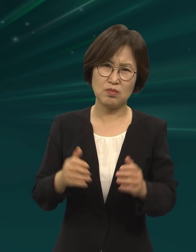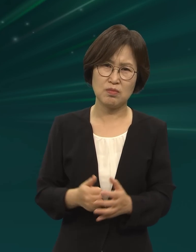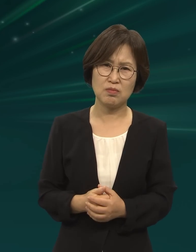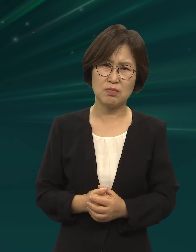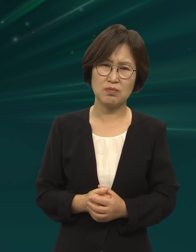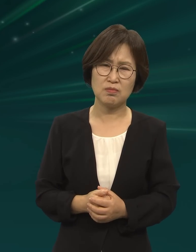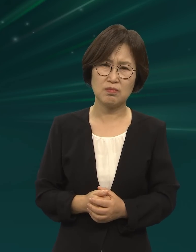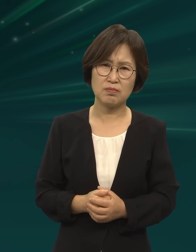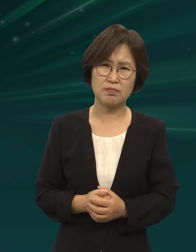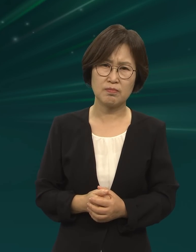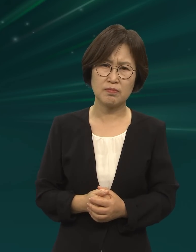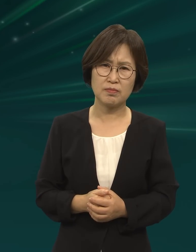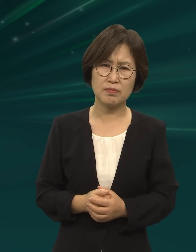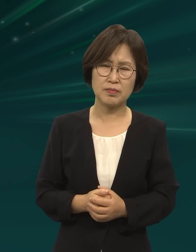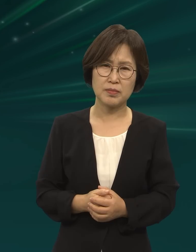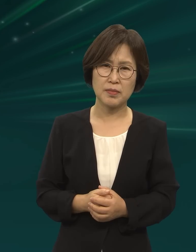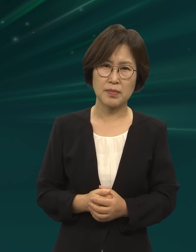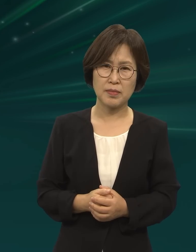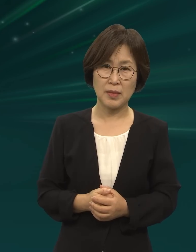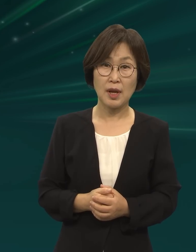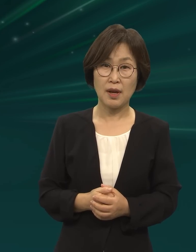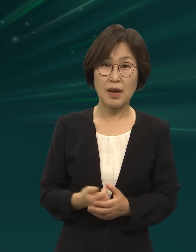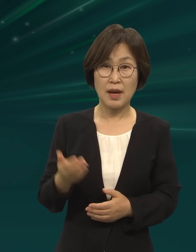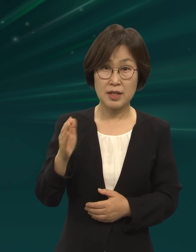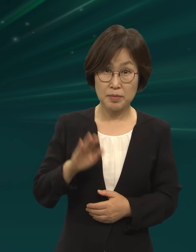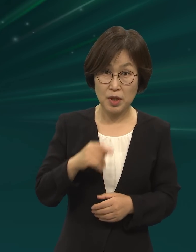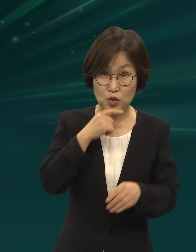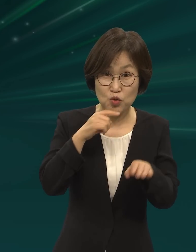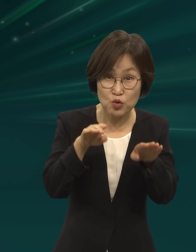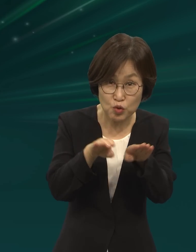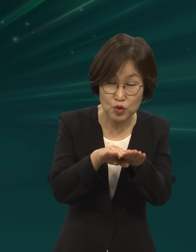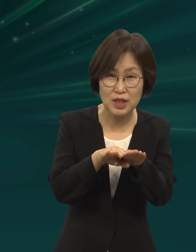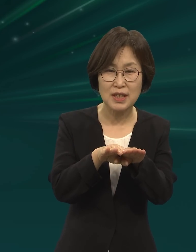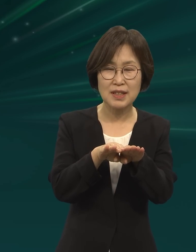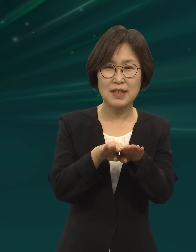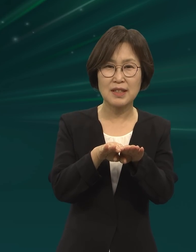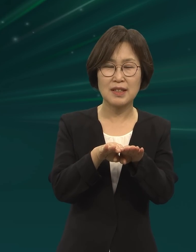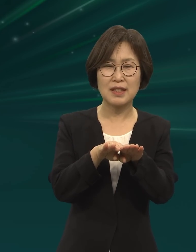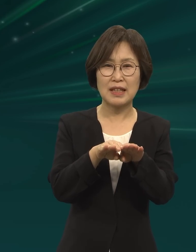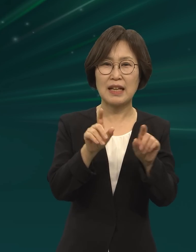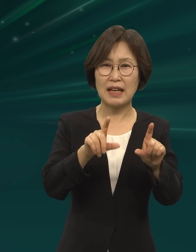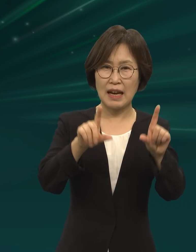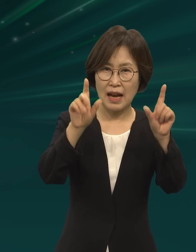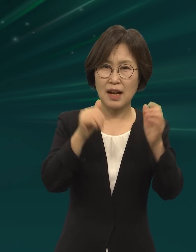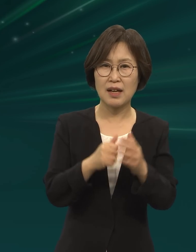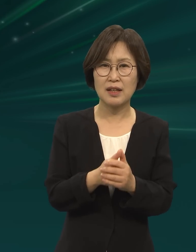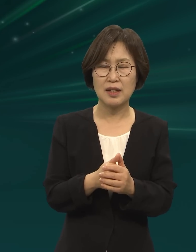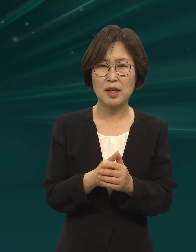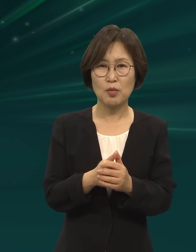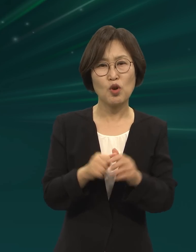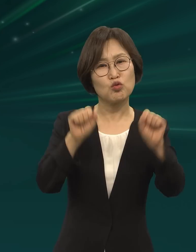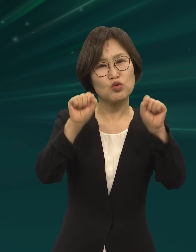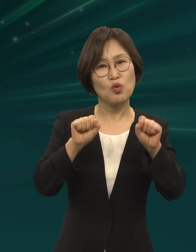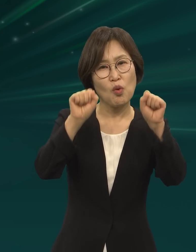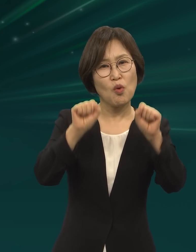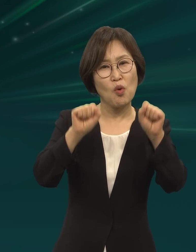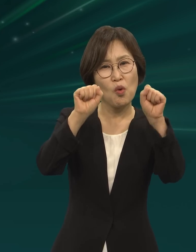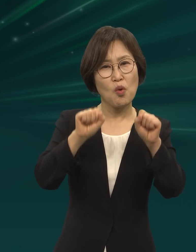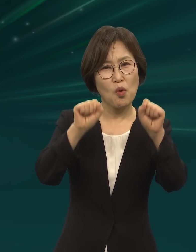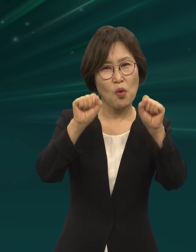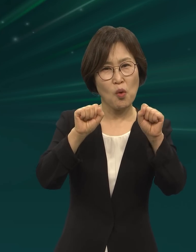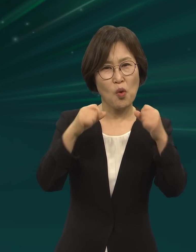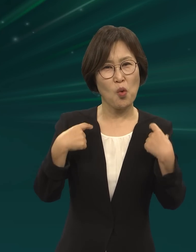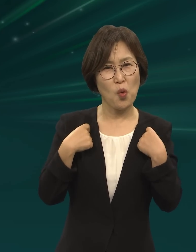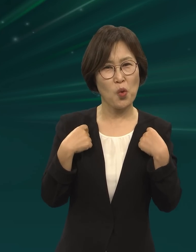근데 저는 주일날 될 때 저는 이제 운동하는, 축구나 크리켓을 하는 운동하는 그